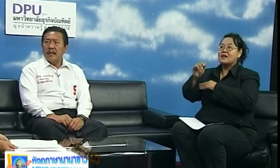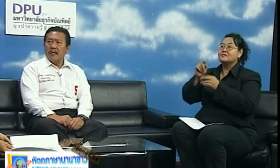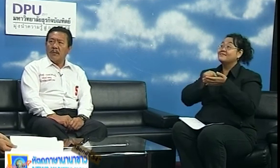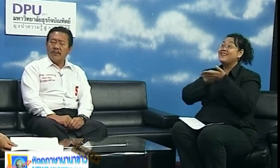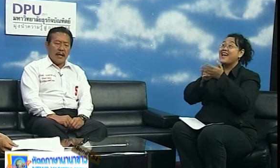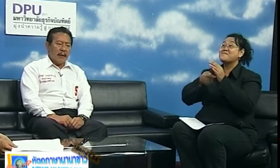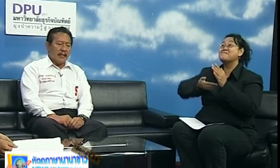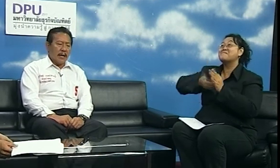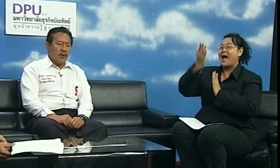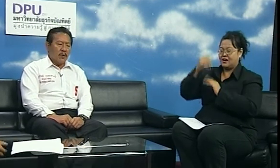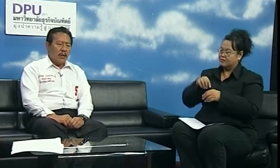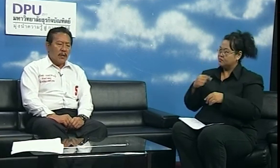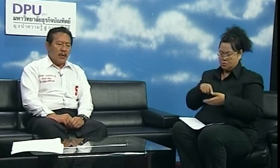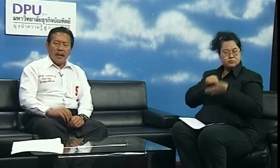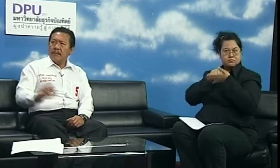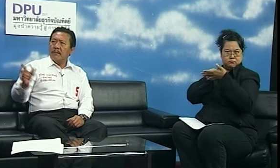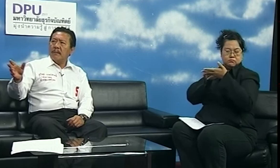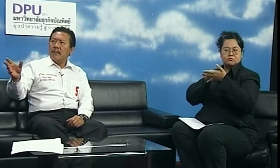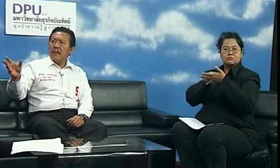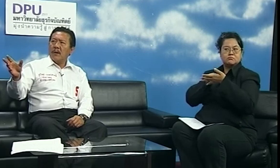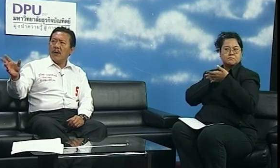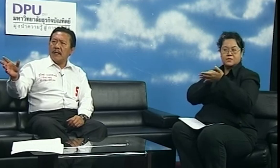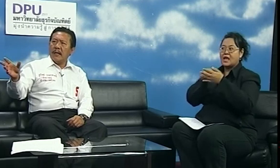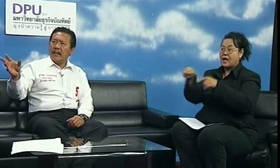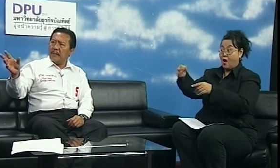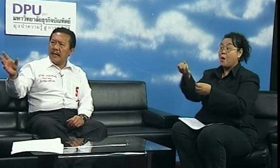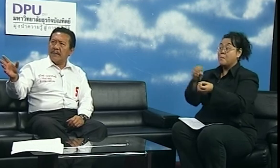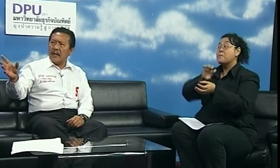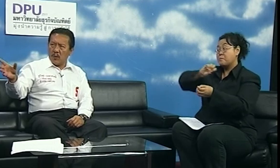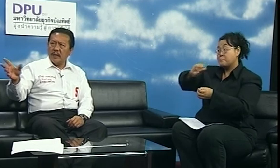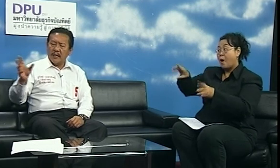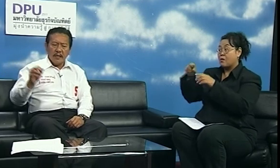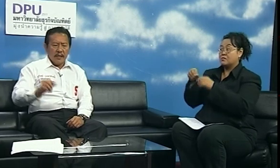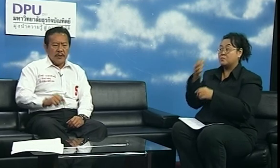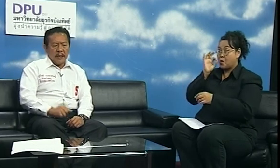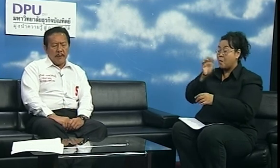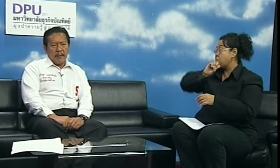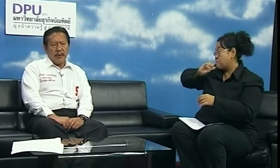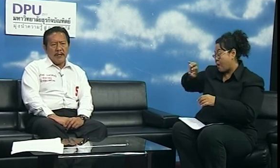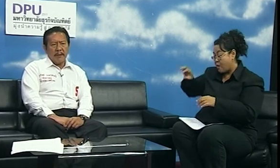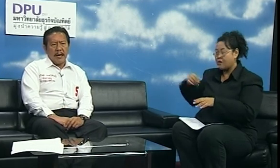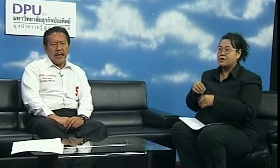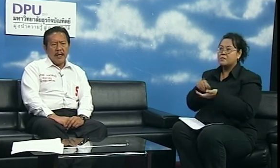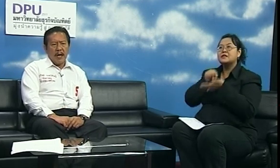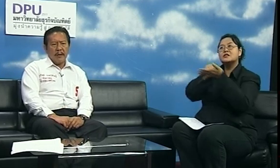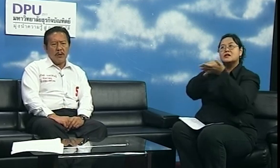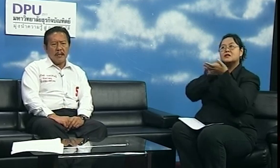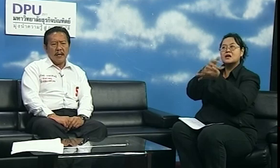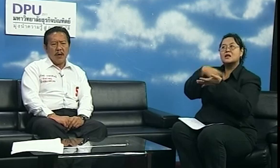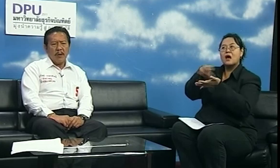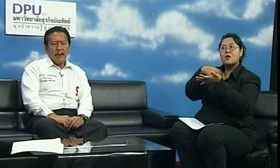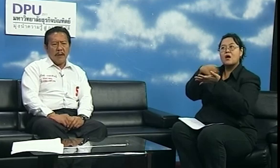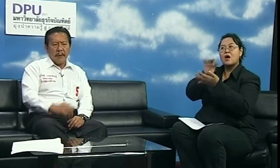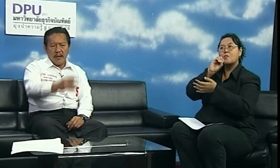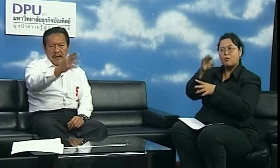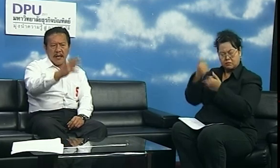้ผมสามารถจะเอาค่าม ข้อคิเห็นคัแนำจากคุณเนี่ยเข้าไปพูใส siglo V.แลวไปทวงติง